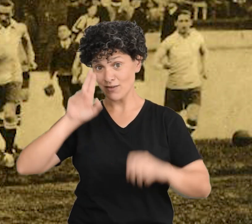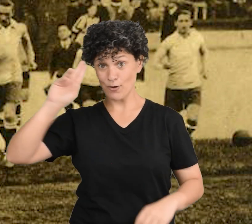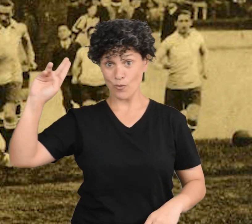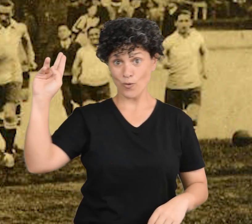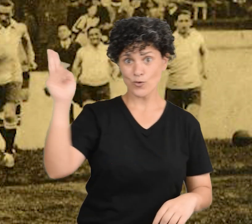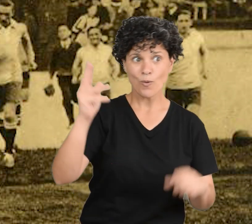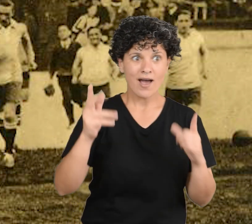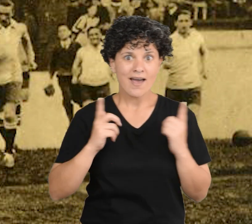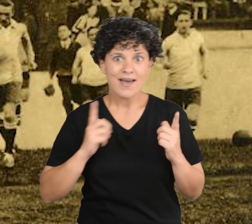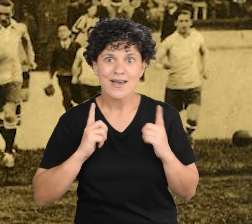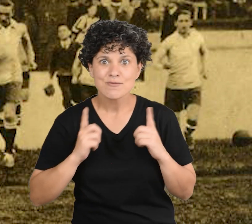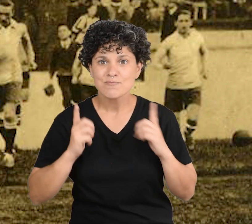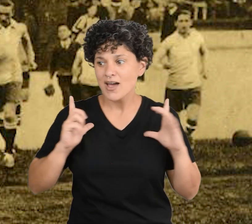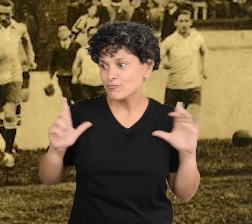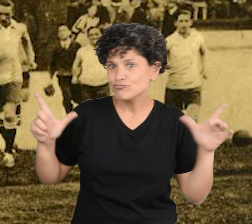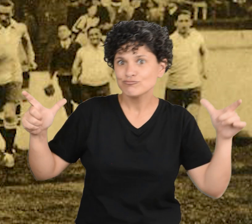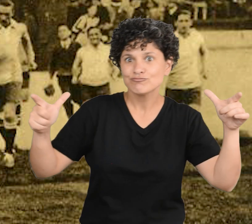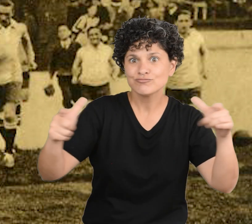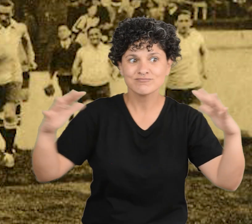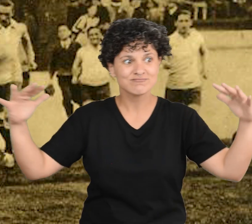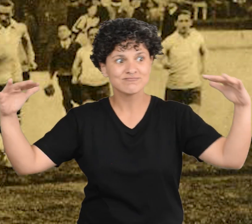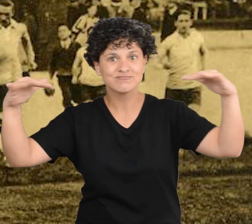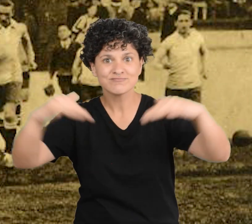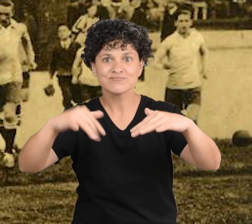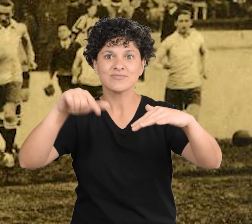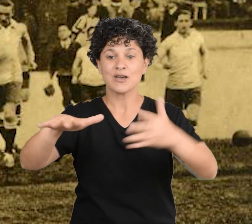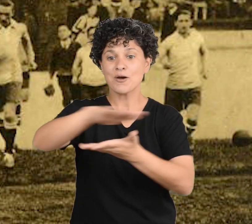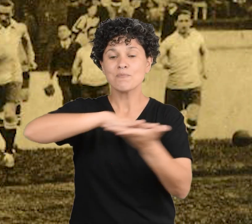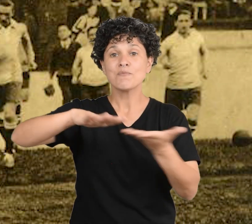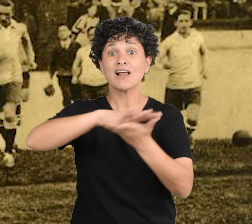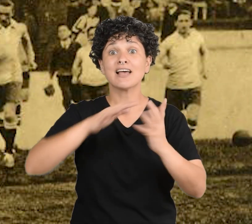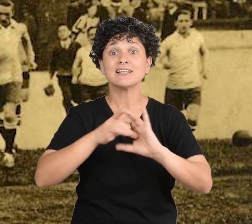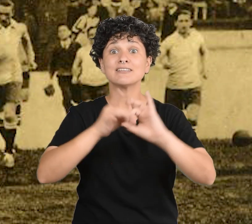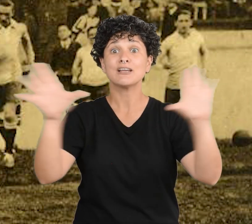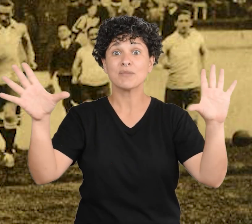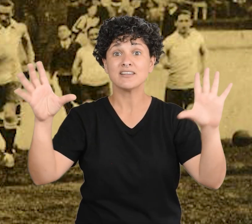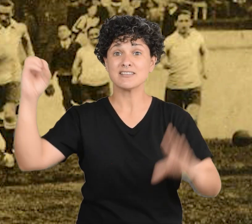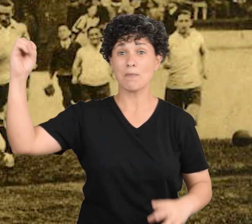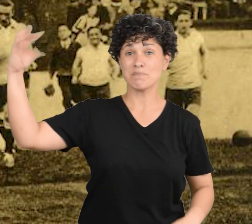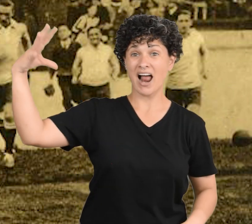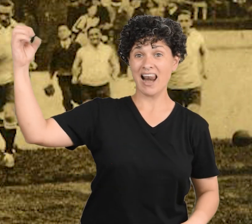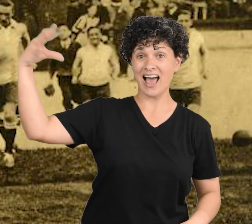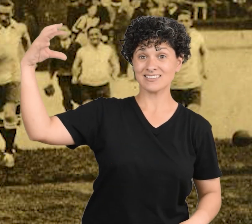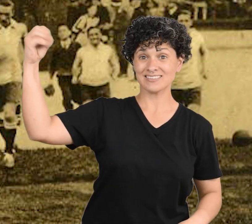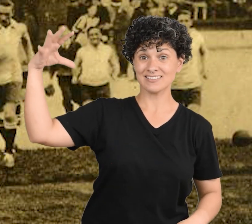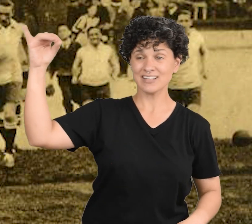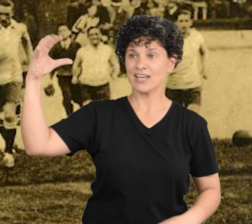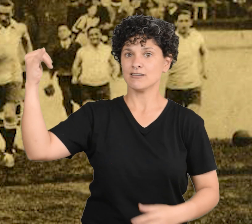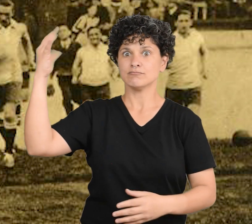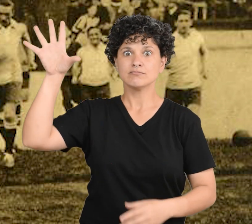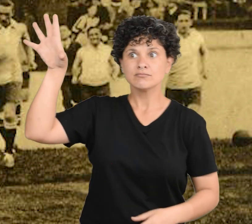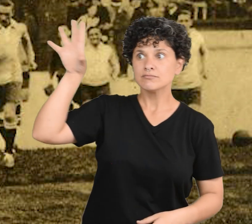En ella, podíamos ver al pueblo uruguayo, que con gran expectativa se encontraba reunido en la Plaza